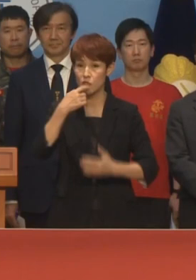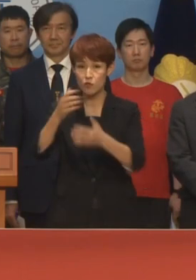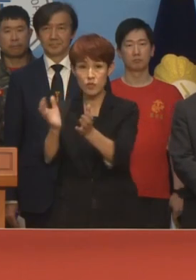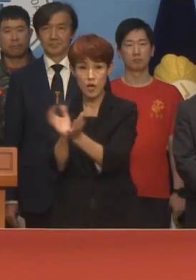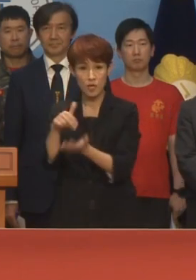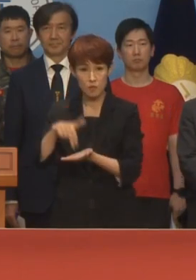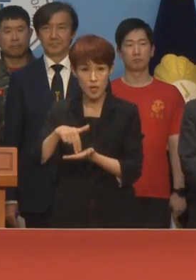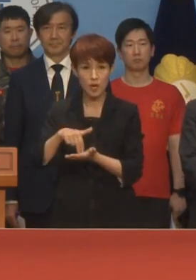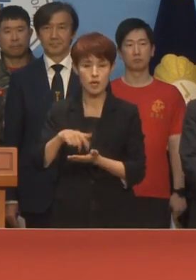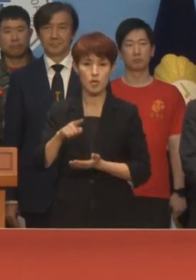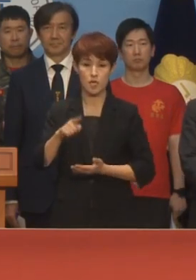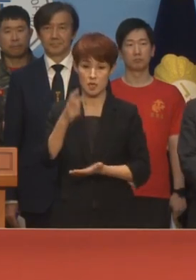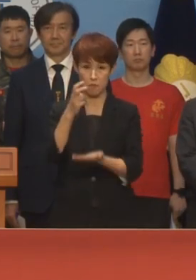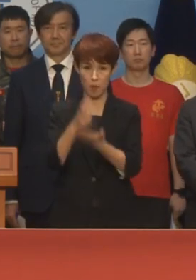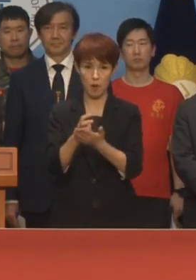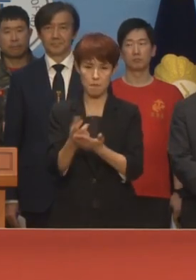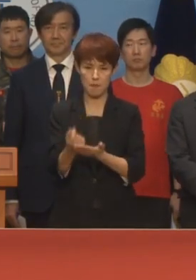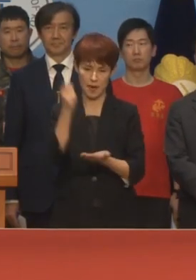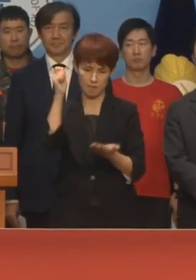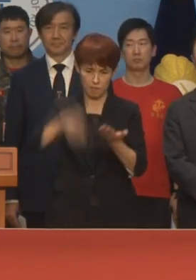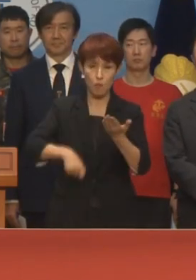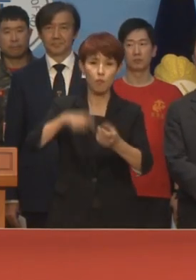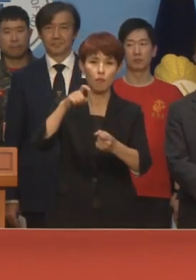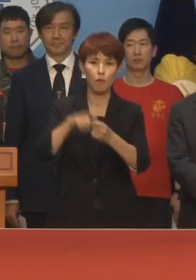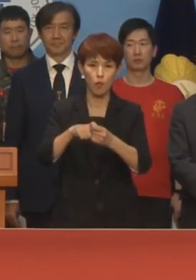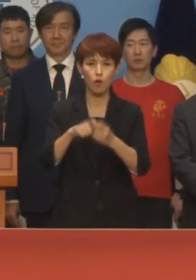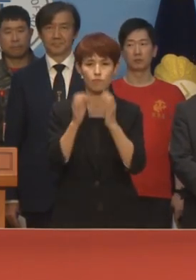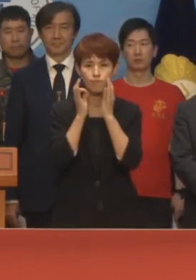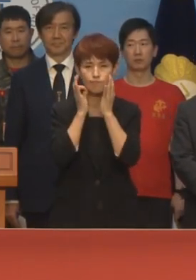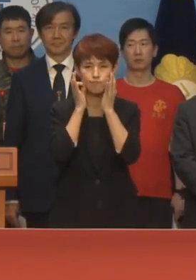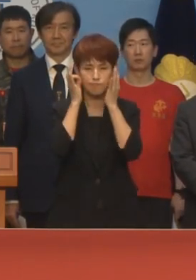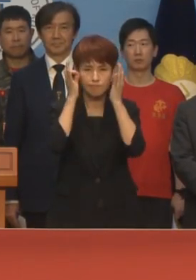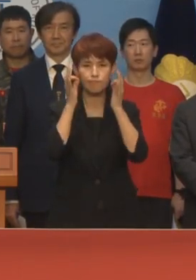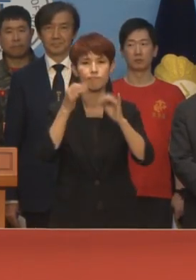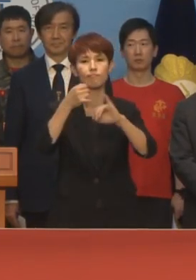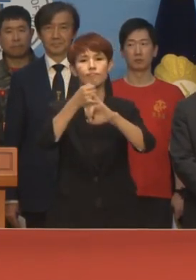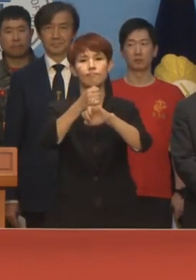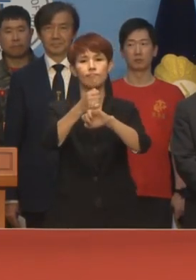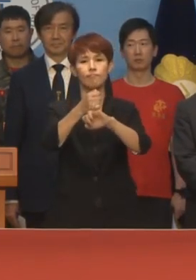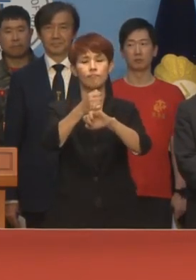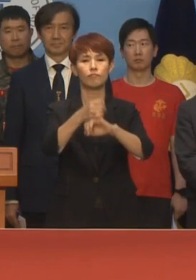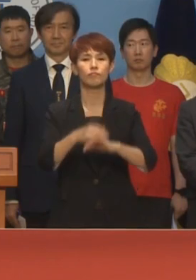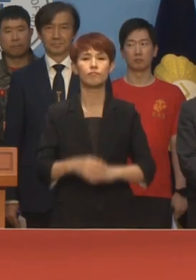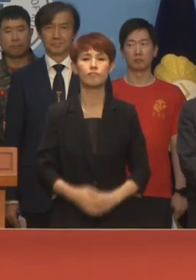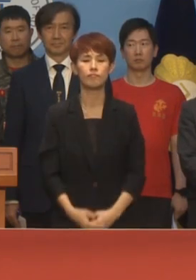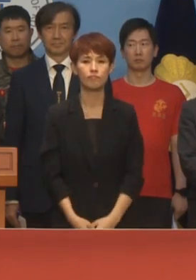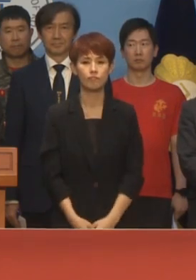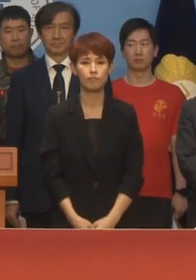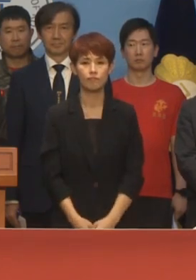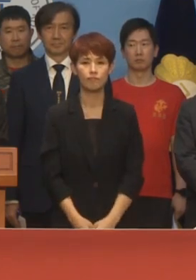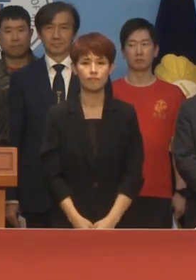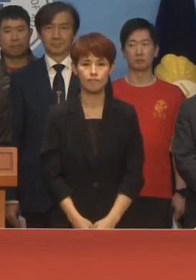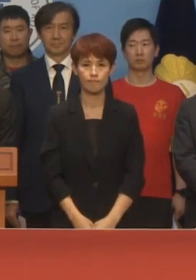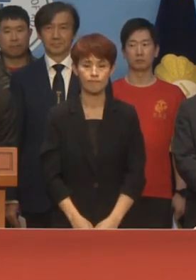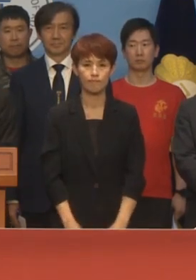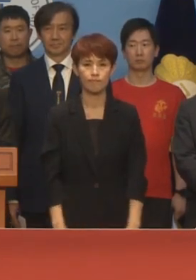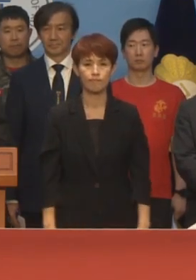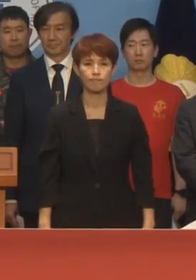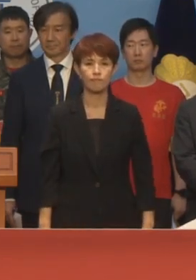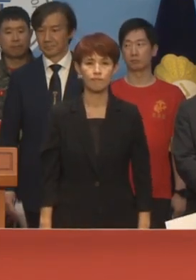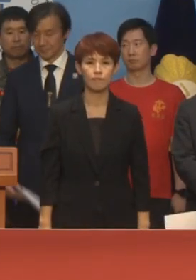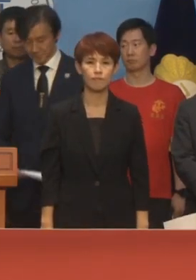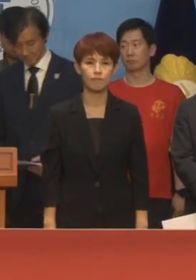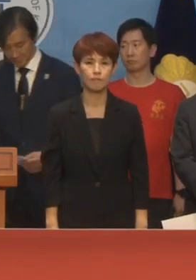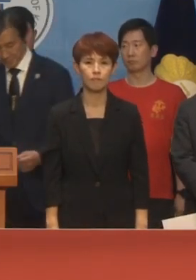이후에도 이 법을 신속하게 처리하기 위해서 모든 노력을 다 기울이겠다는 말씀 또한 드리겠습니다. 이상입니다.